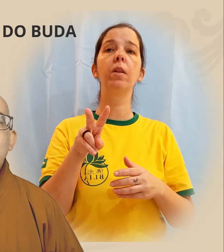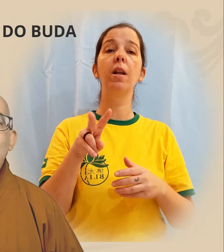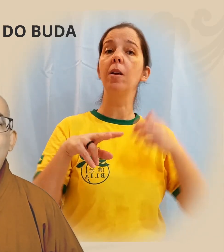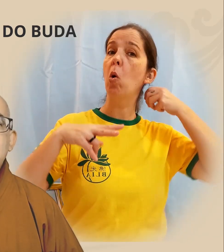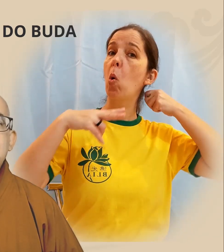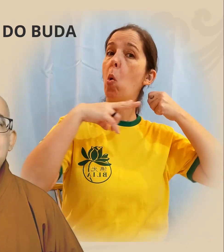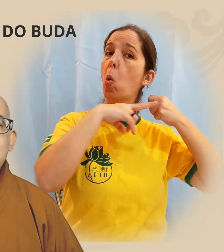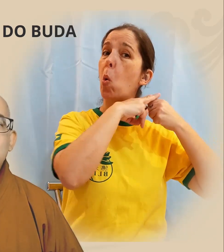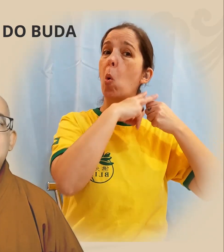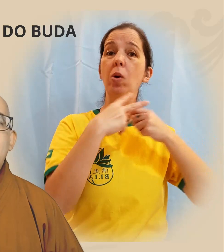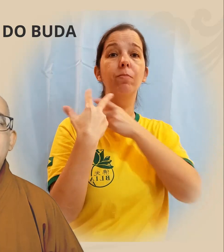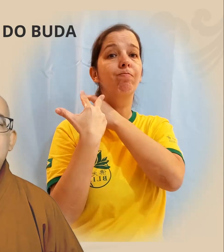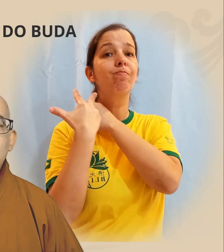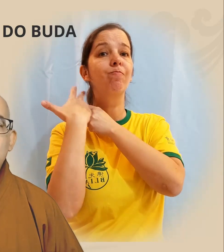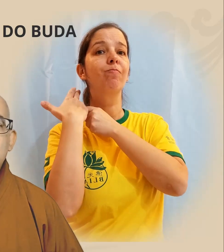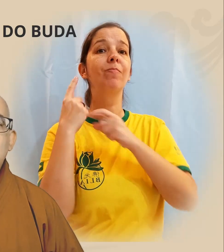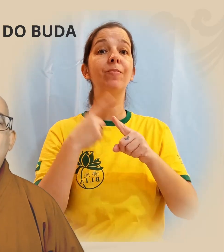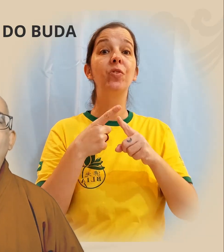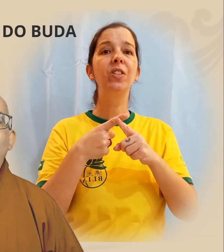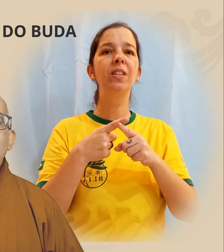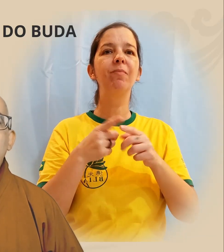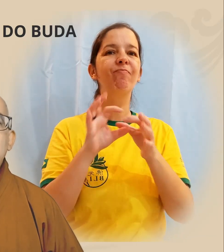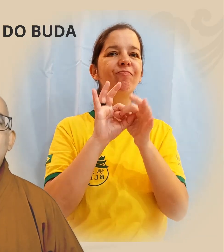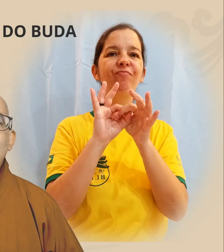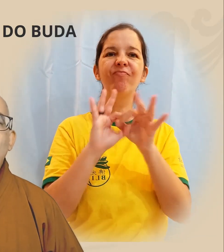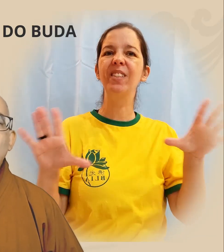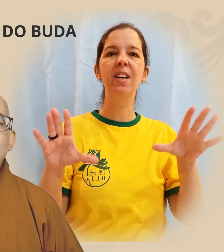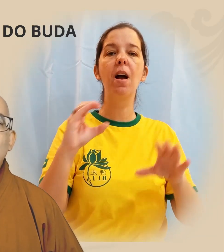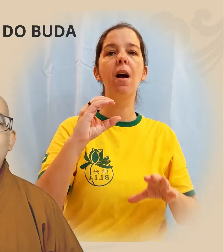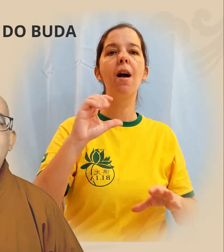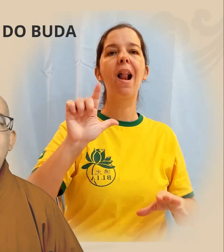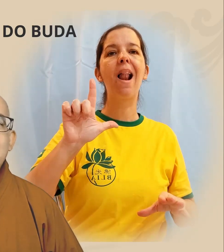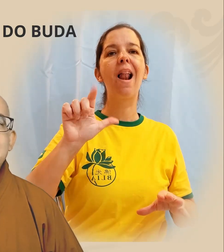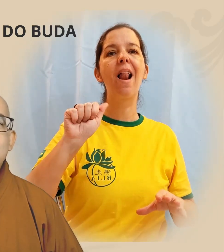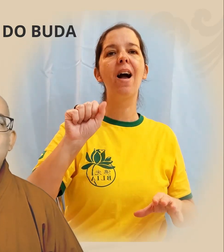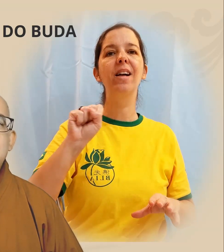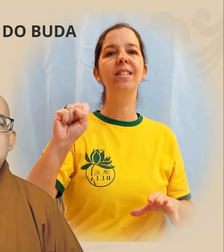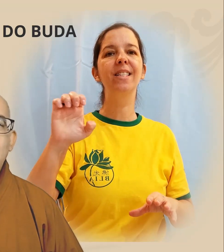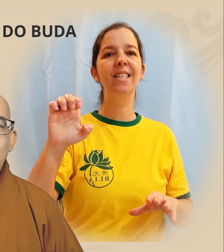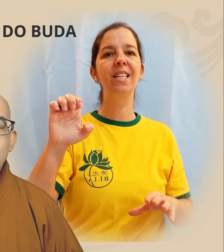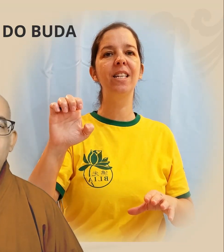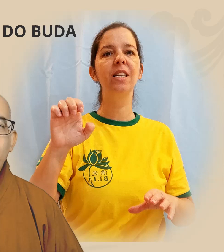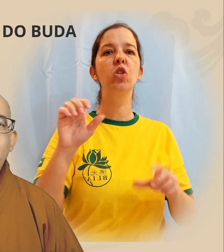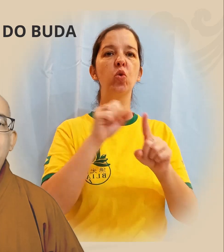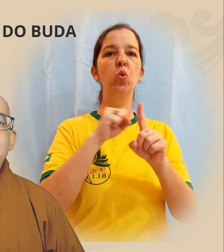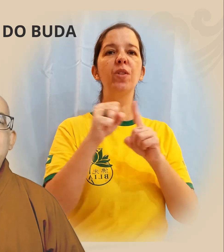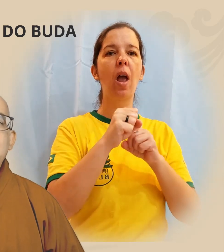ele corta seus cabelos, rompendo com sua classe social.